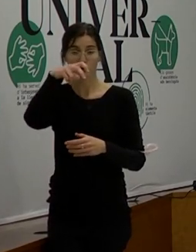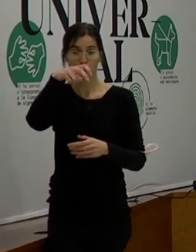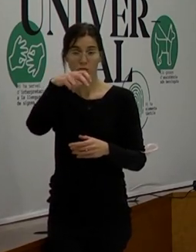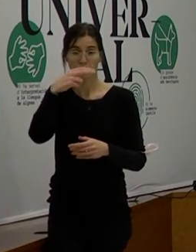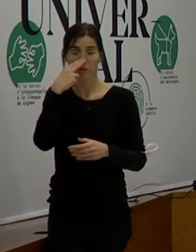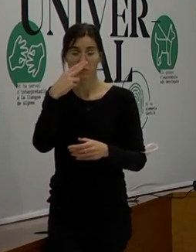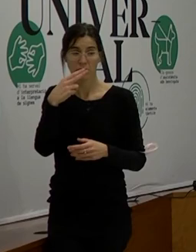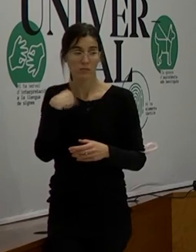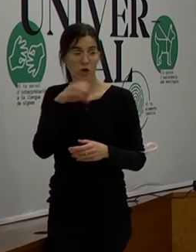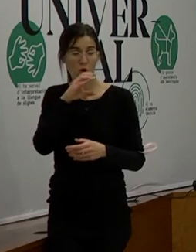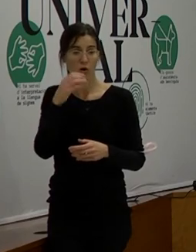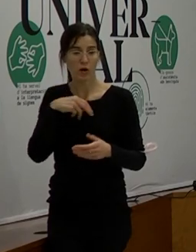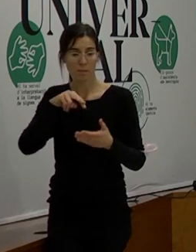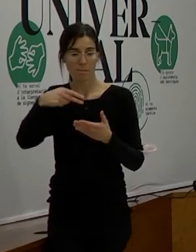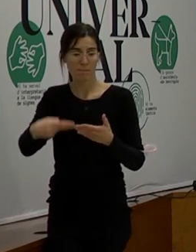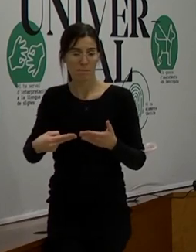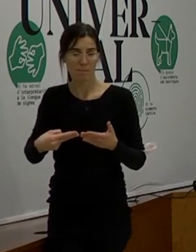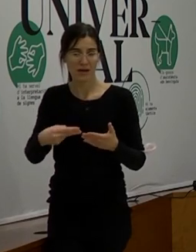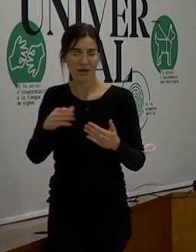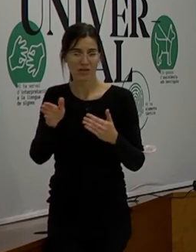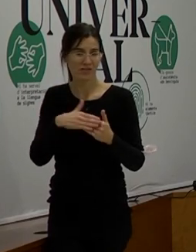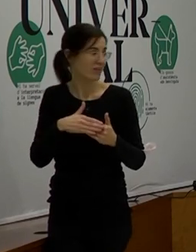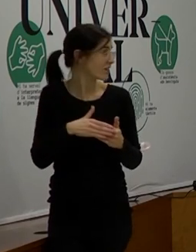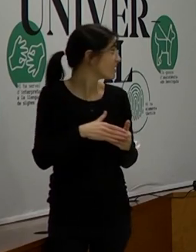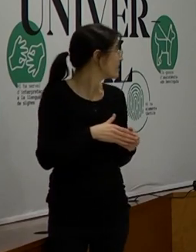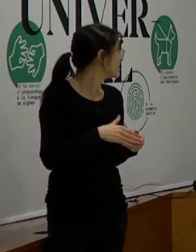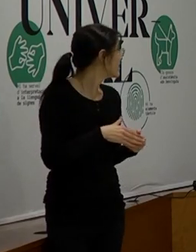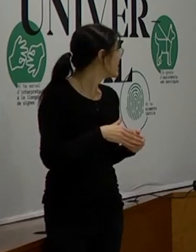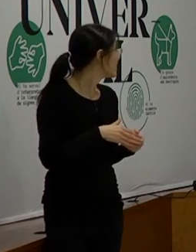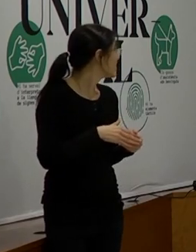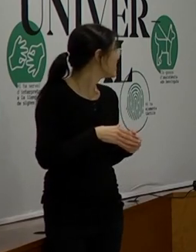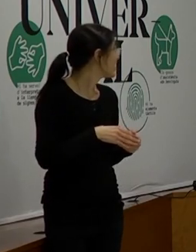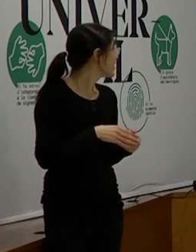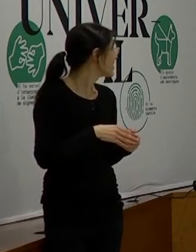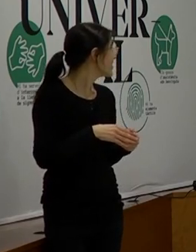la porta cap a fora, me caigo, se vuelve a cerrar la puerta y así me tiro media hora.